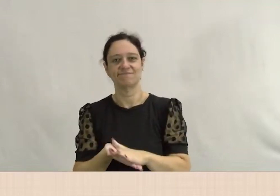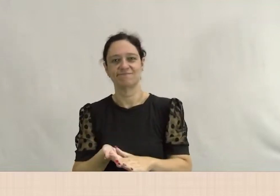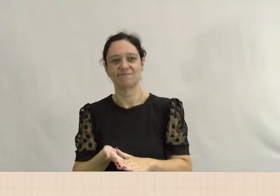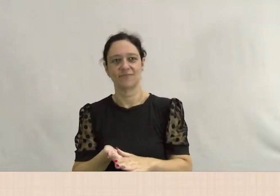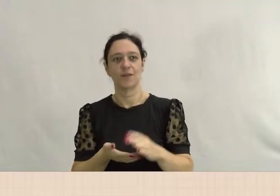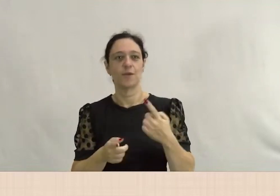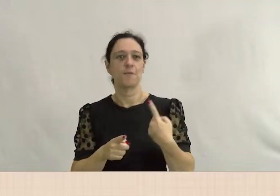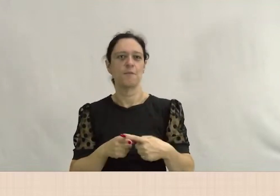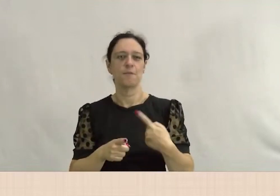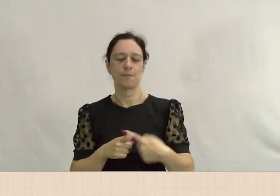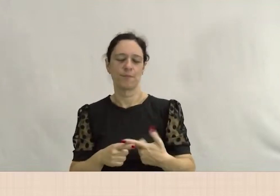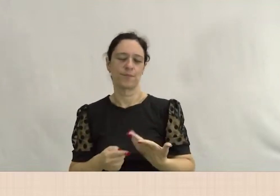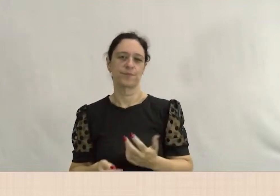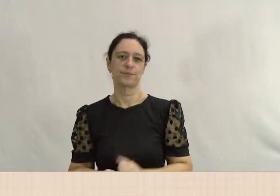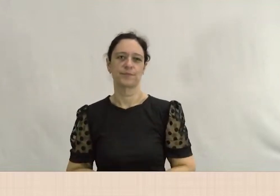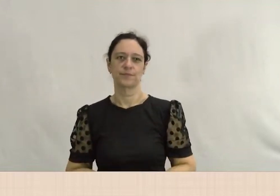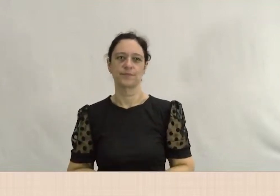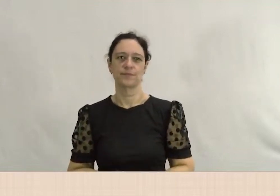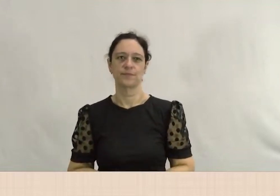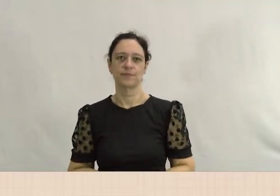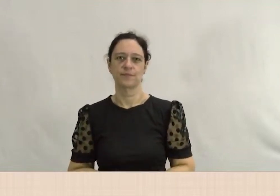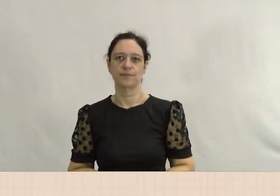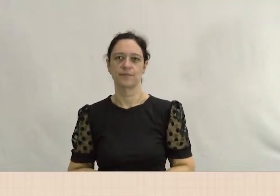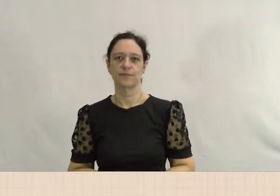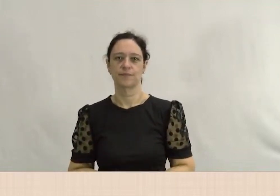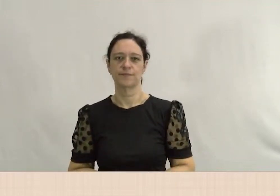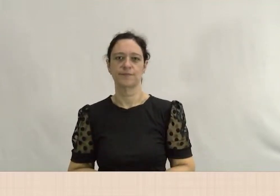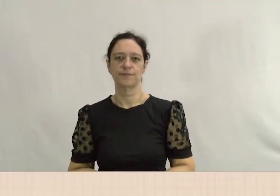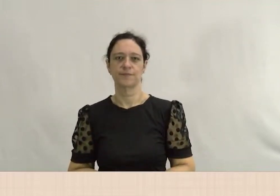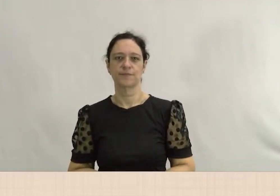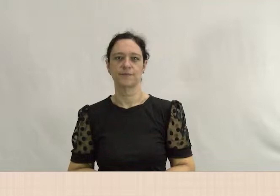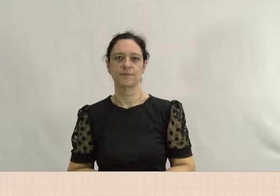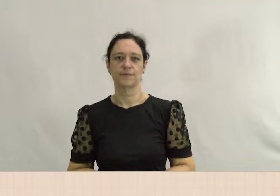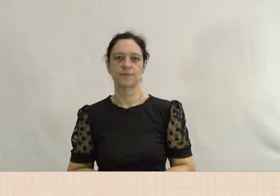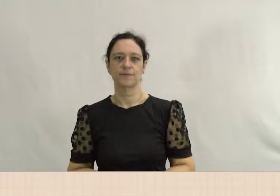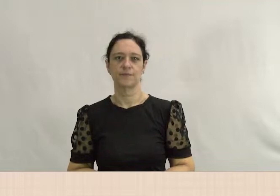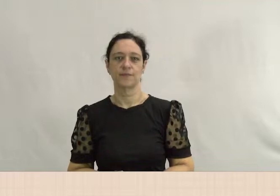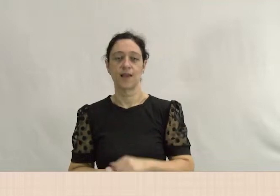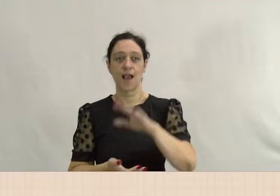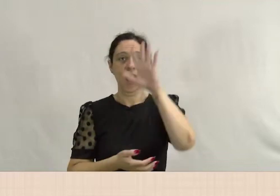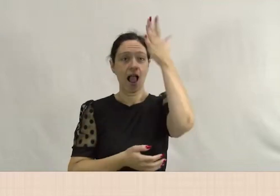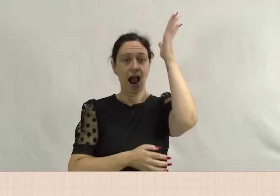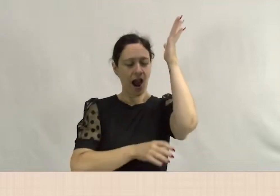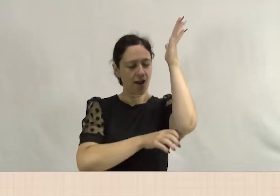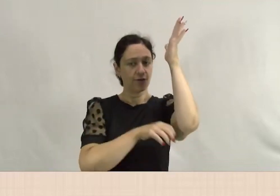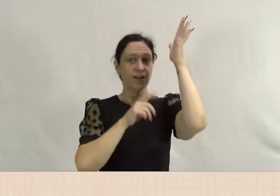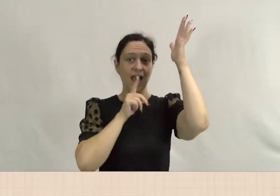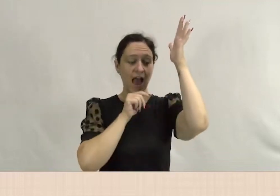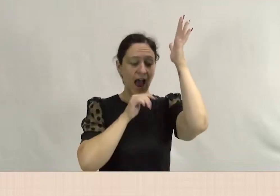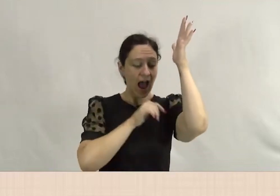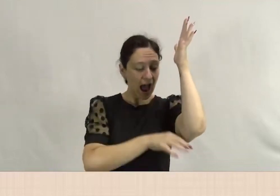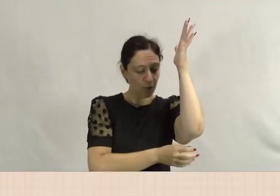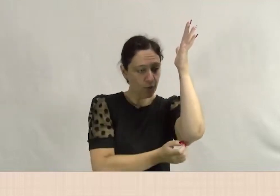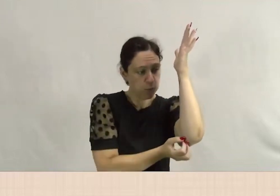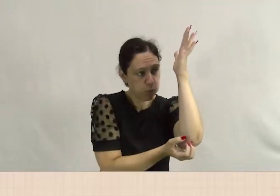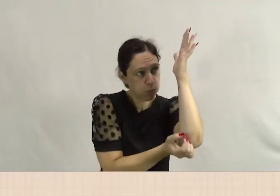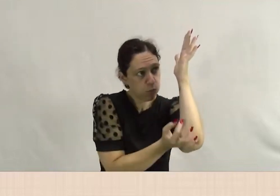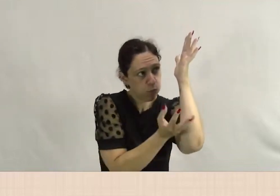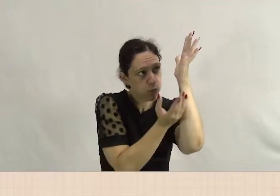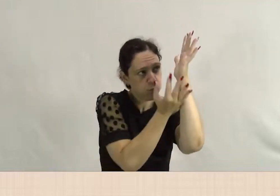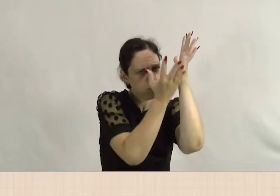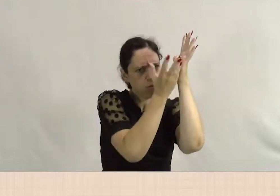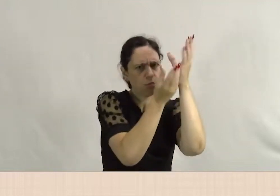Porque quem é que bombeia água da raiz da árvore até a ponta da folha?